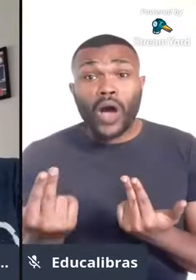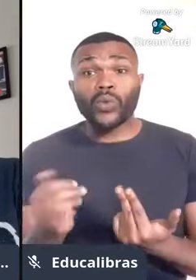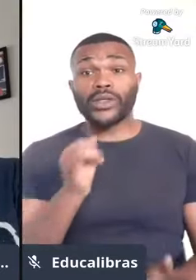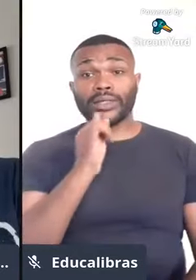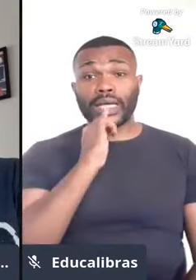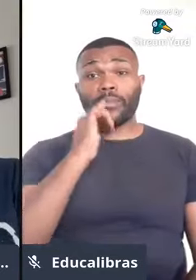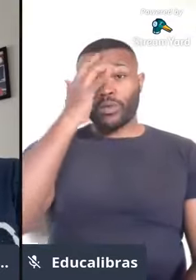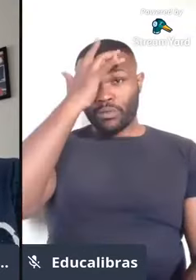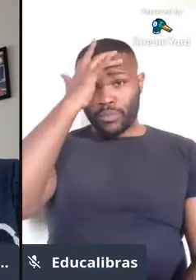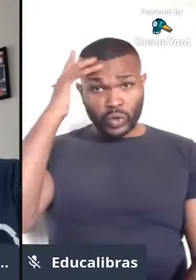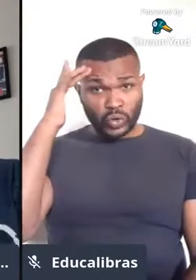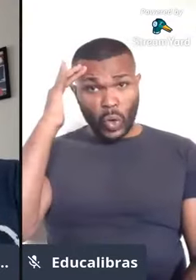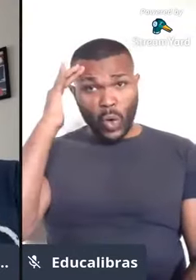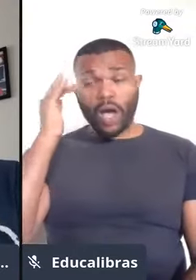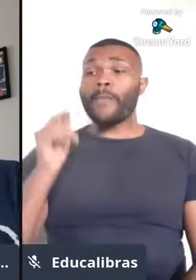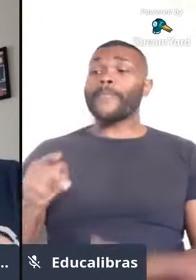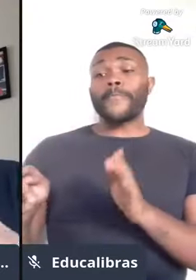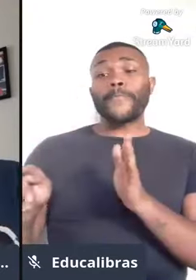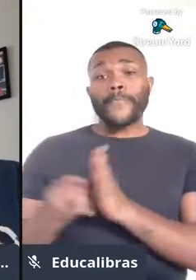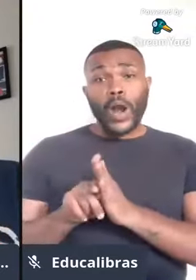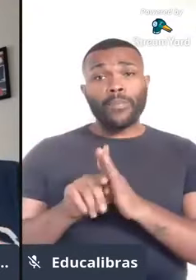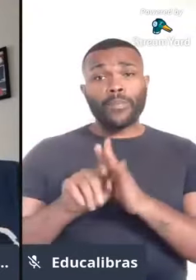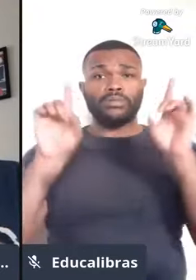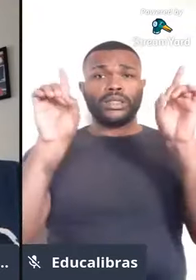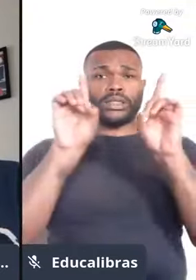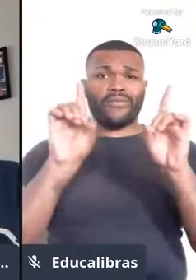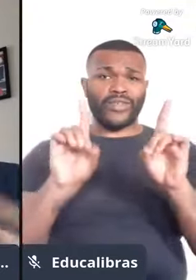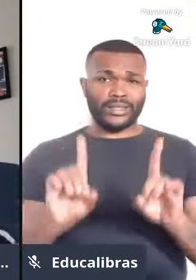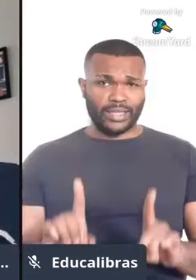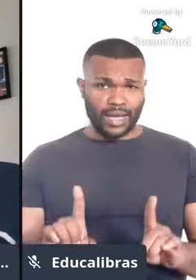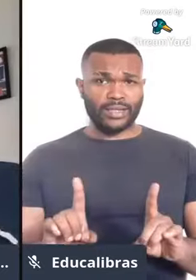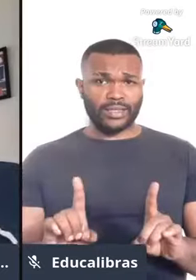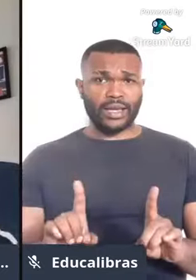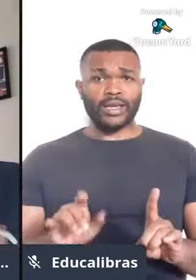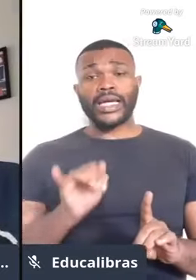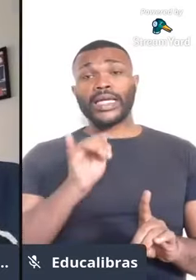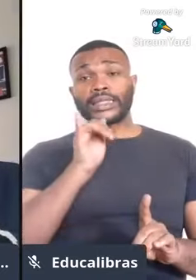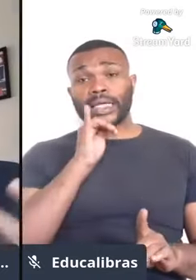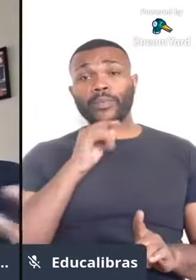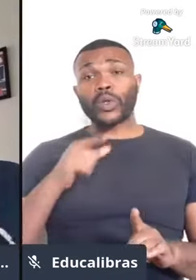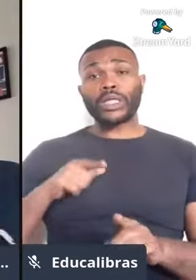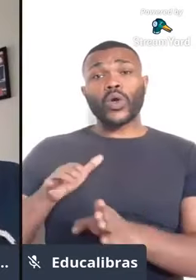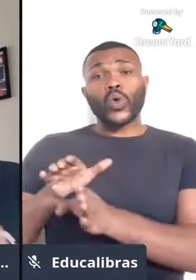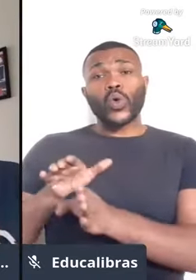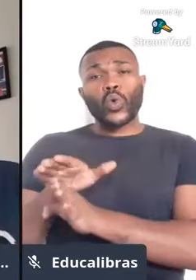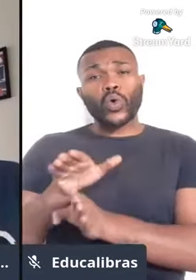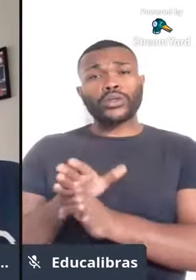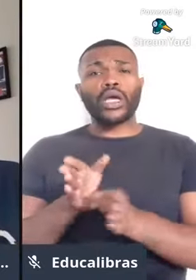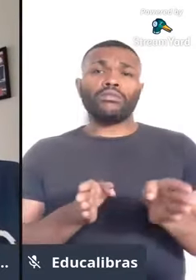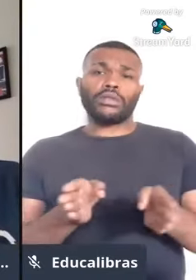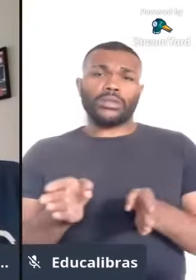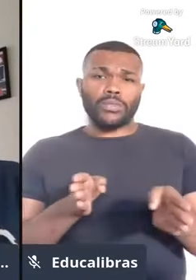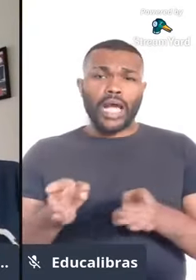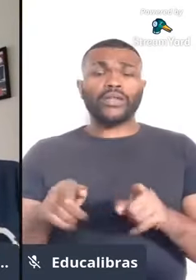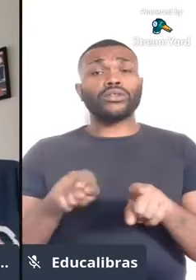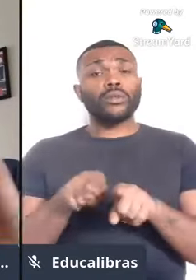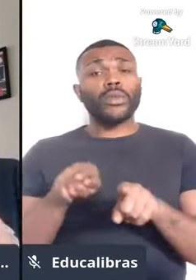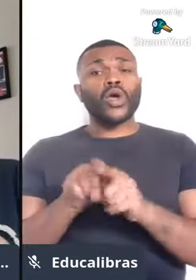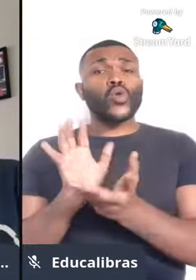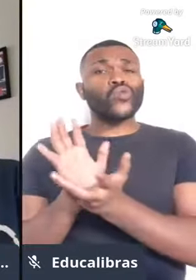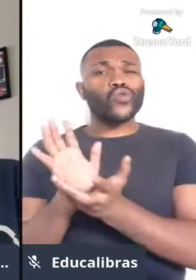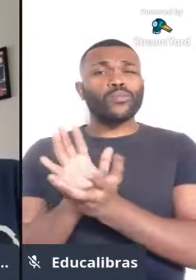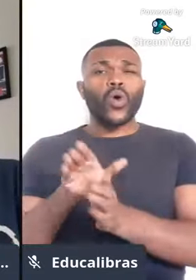do universo da pessoa com deficiência ali. Agora tem muito dentro das empresas os conselhos de acessibilidade, os conselhos de inclusão.